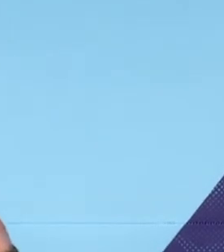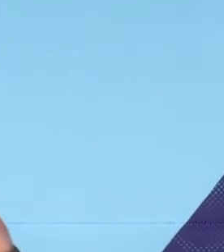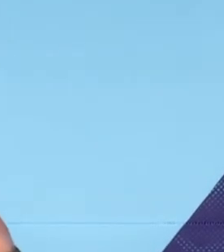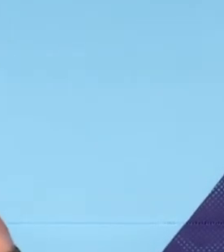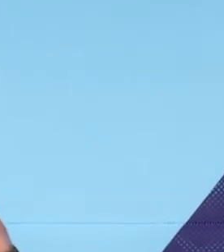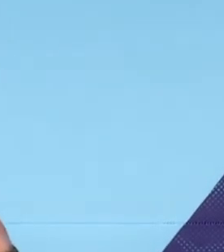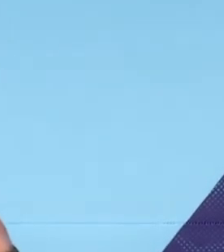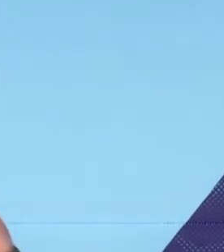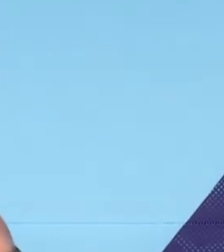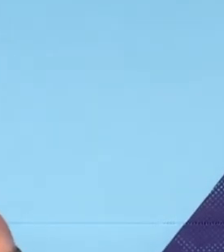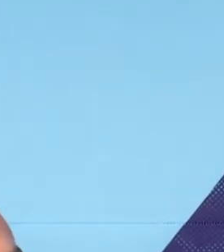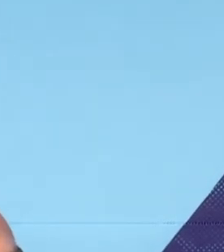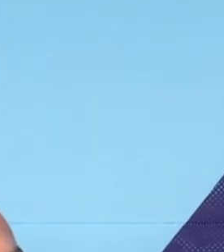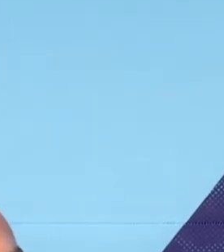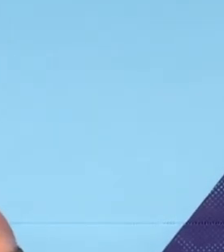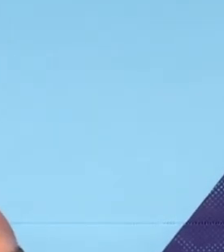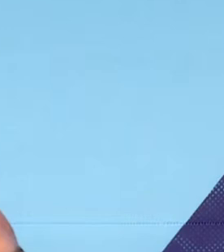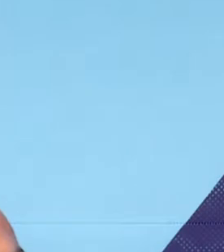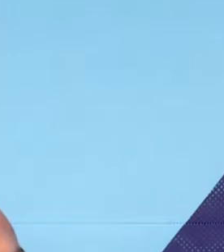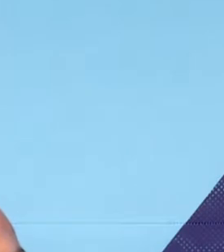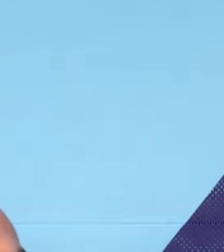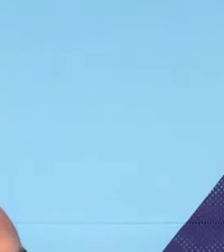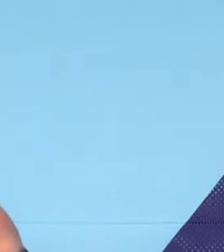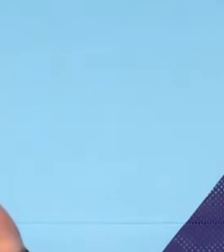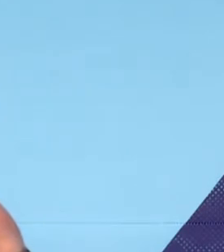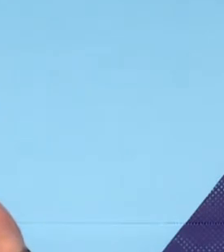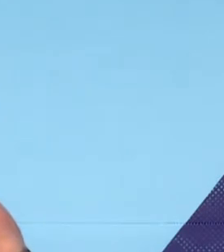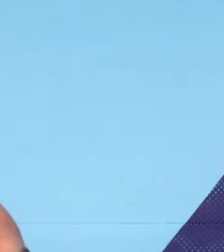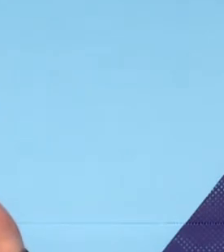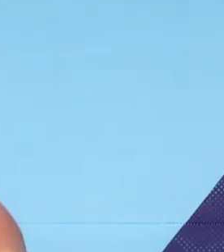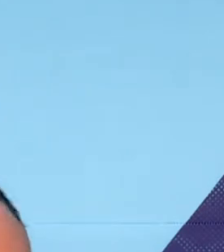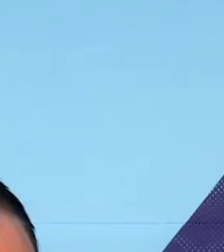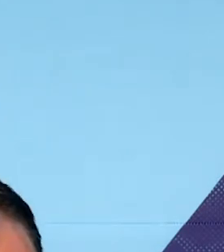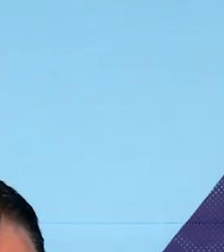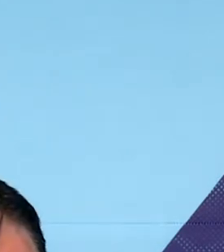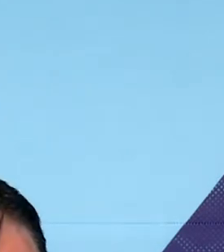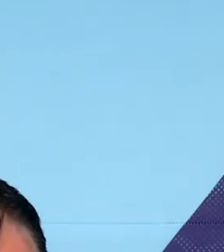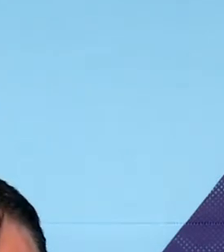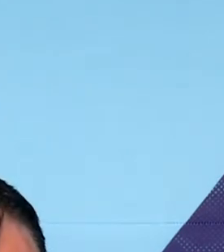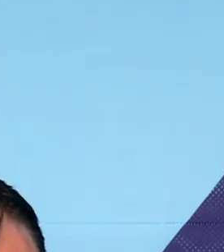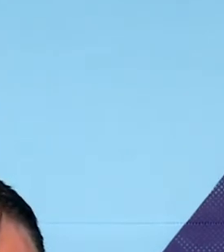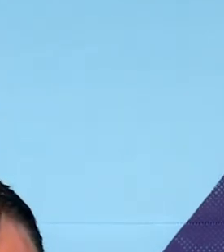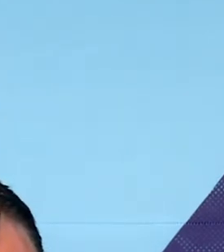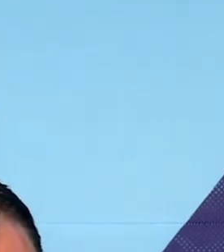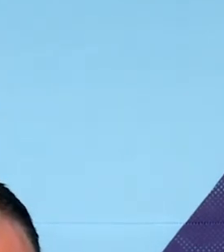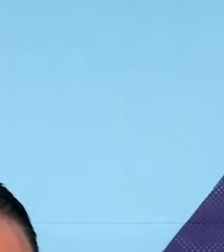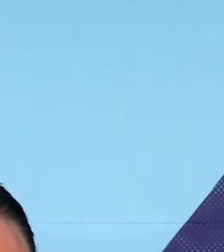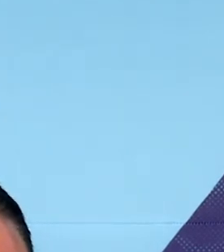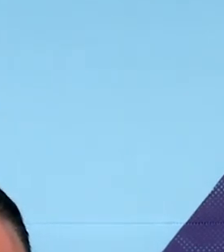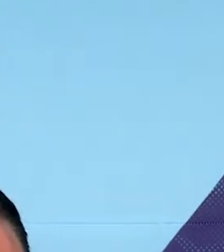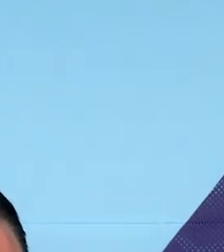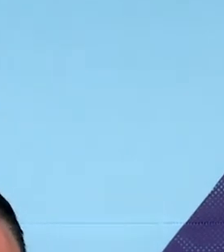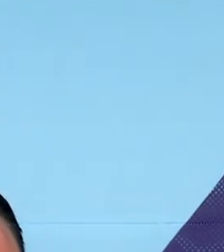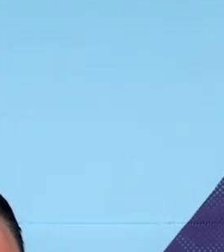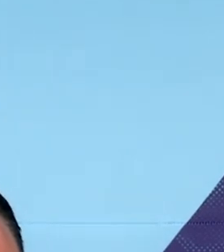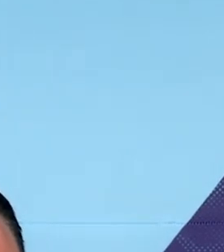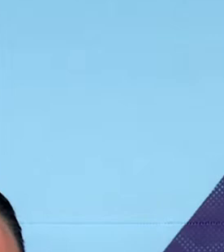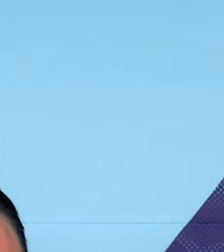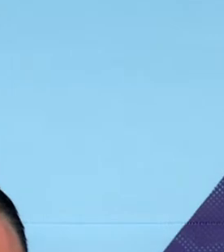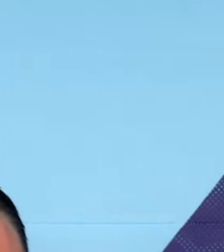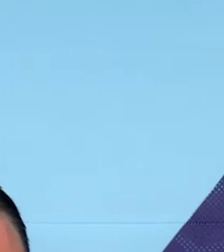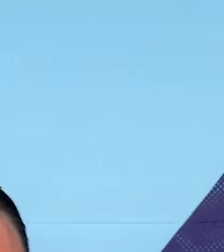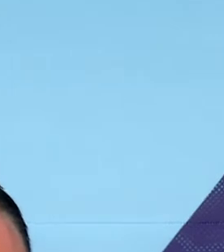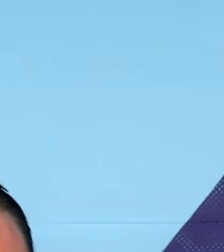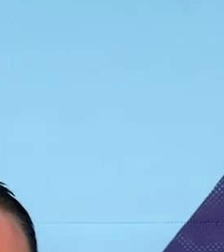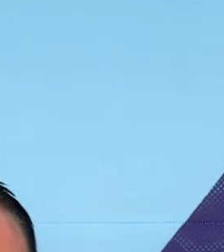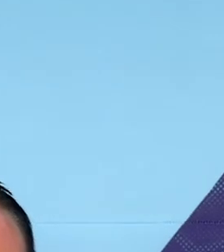upp i diskussion då med eleverna. när vi var ute och besökte en skola i södra Stockholm så